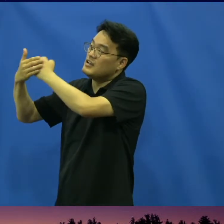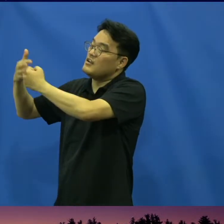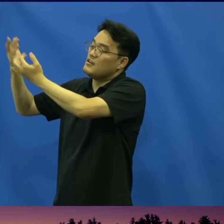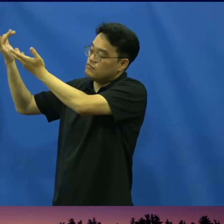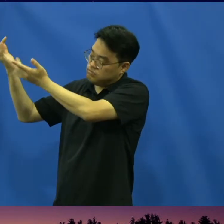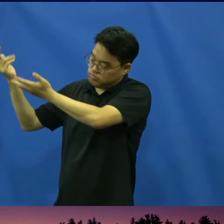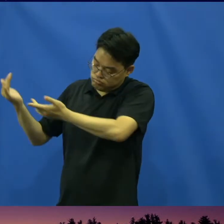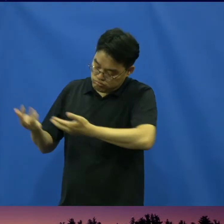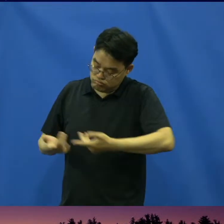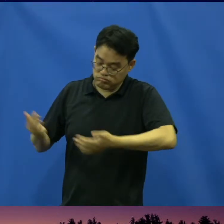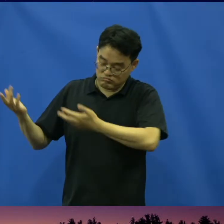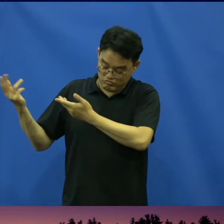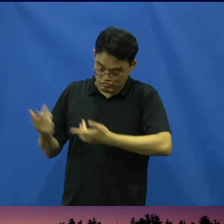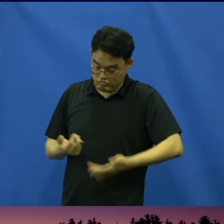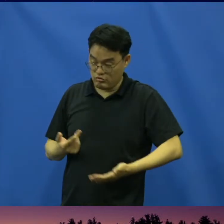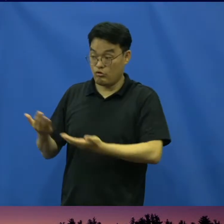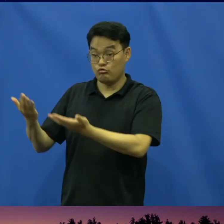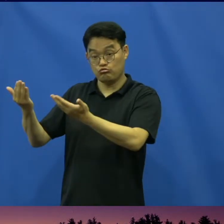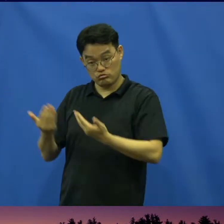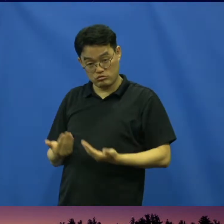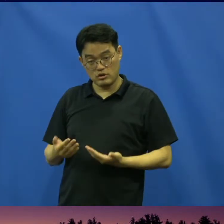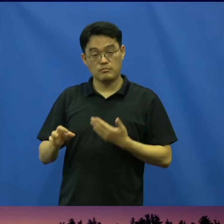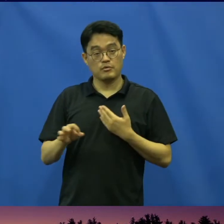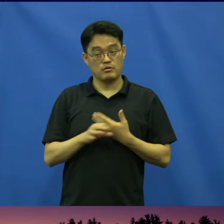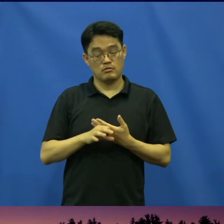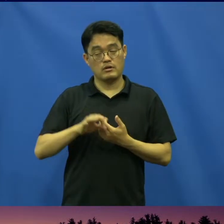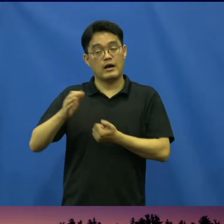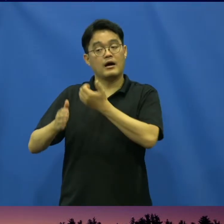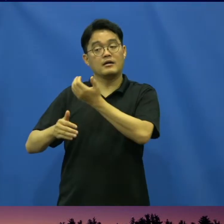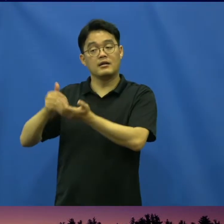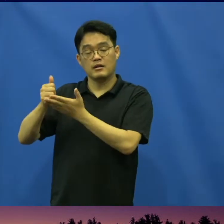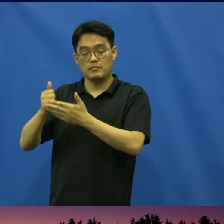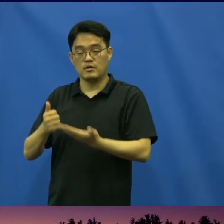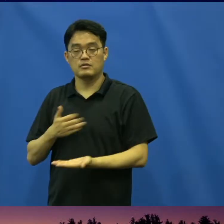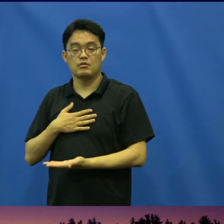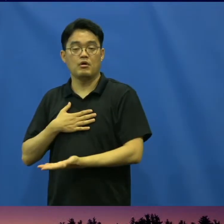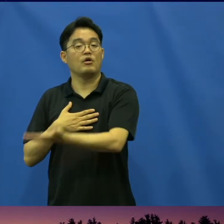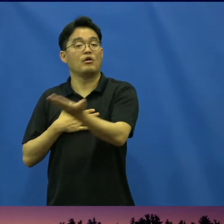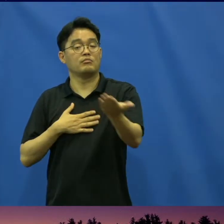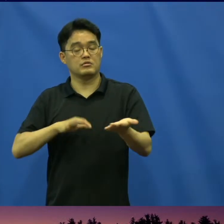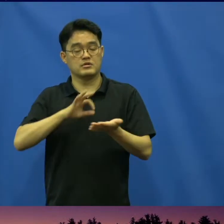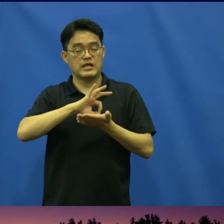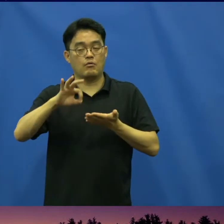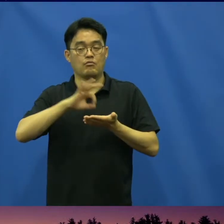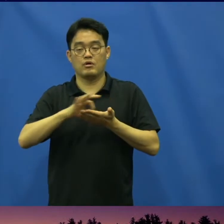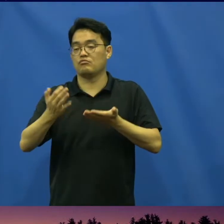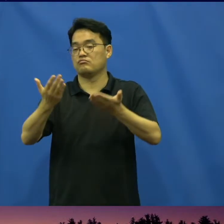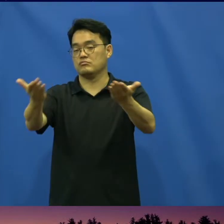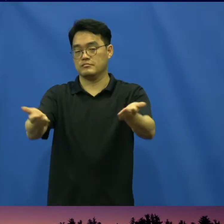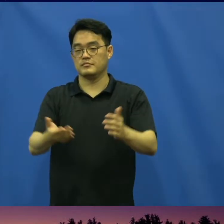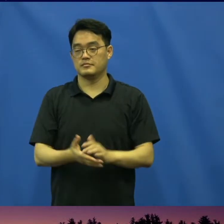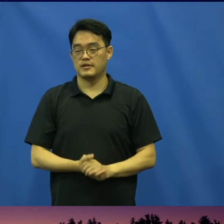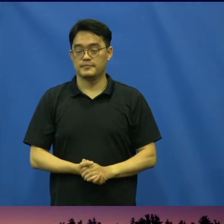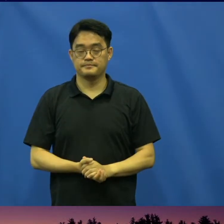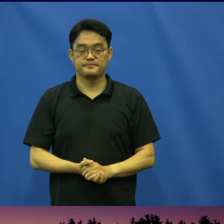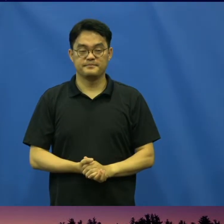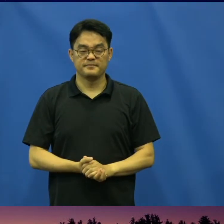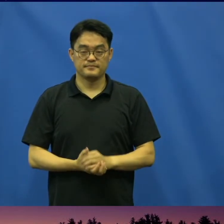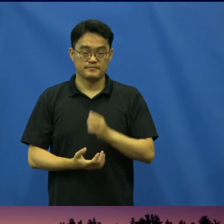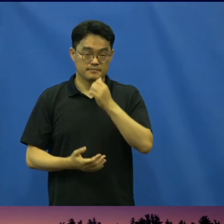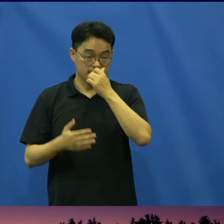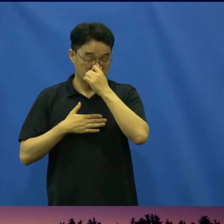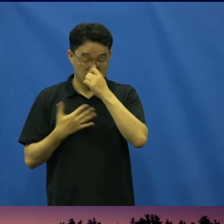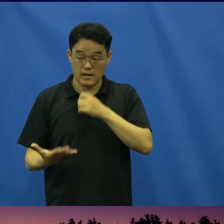하나님 우리를 쓰시는 거죠. 하늘의 지혜를 구하십시오. 자신을 뽐내는 게 아니라 생명을 살리는 지혜. 내가 가진